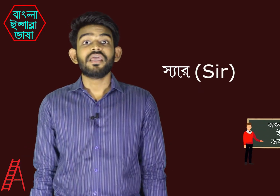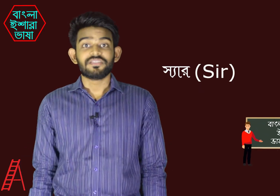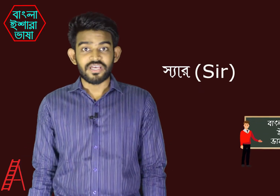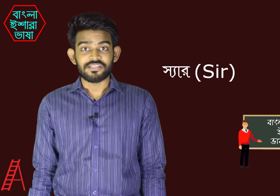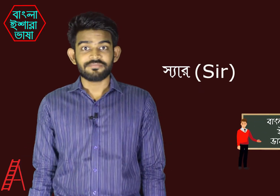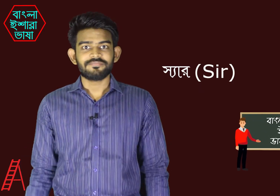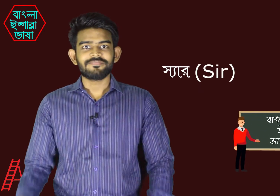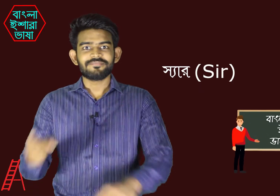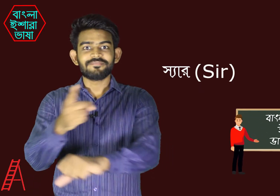স্যার,